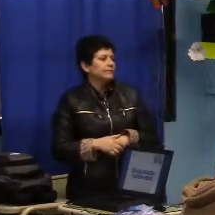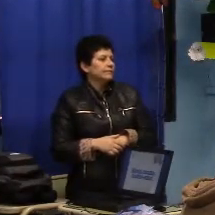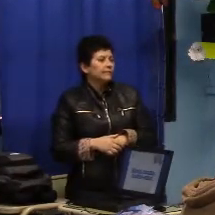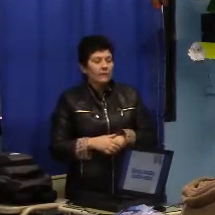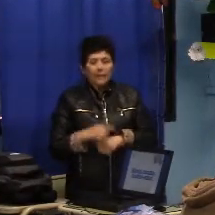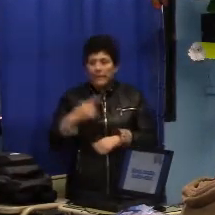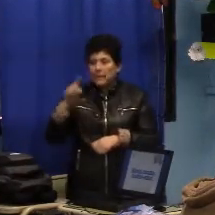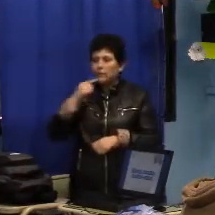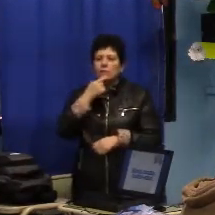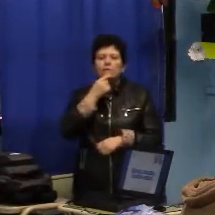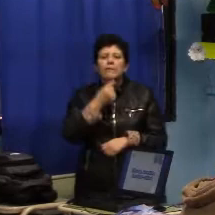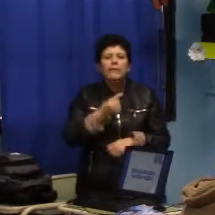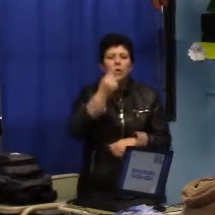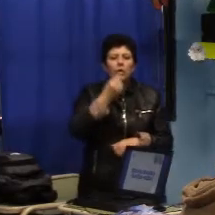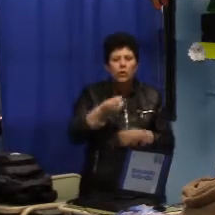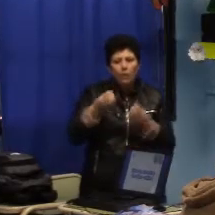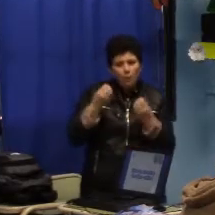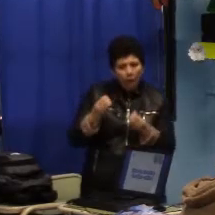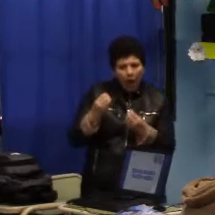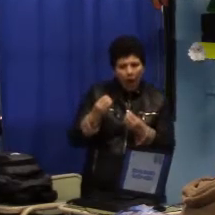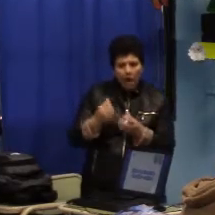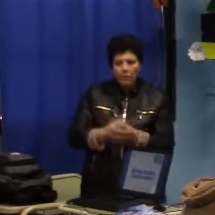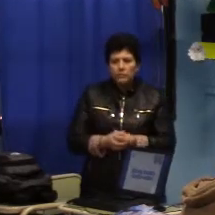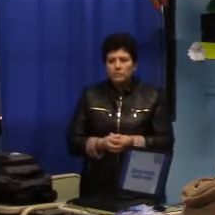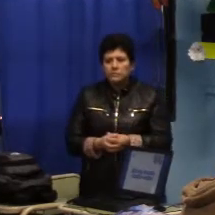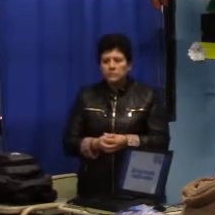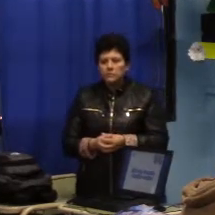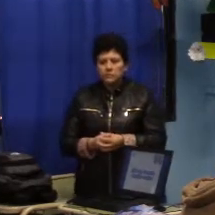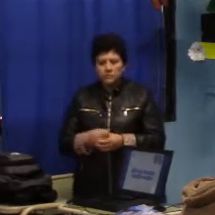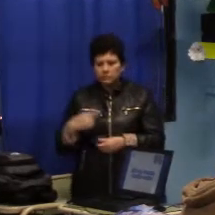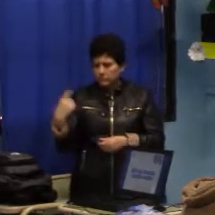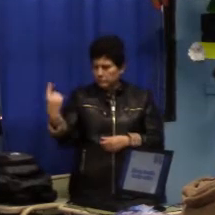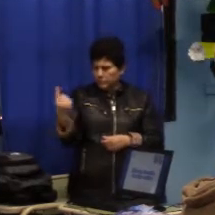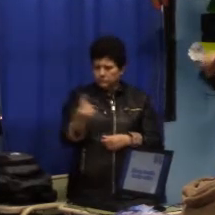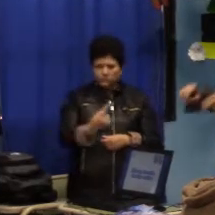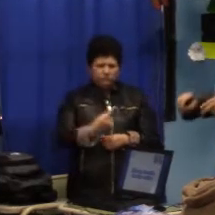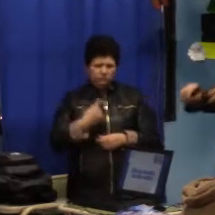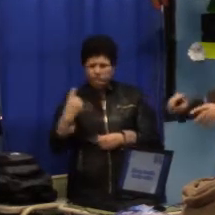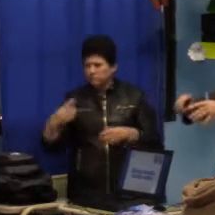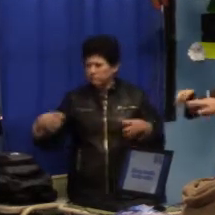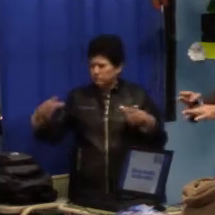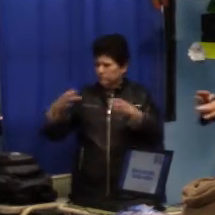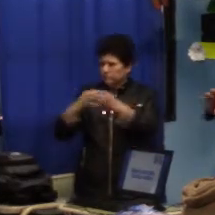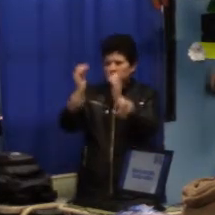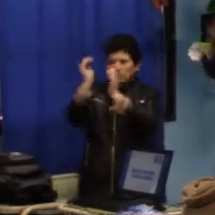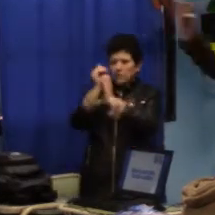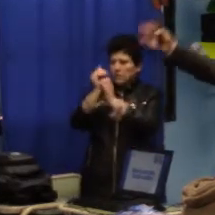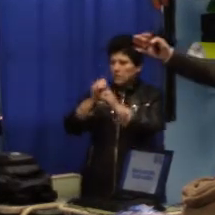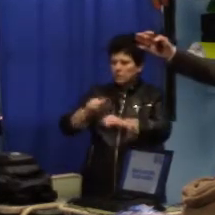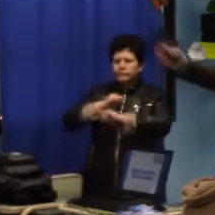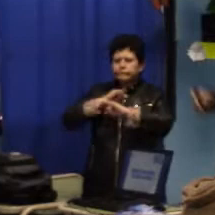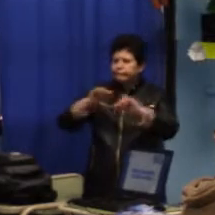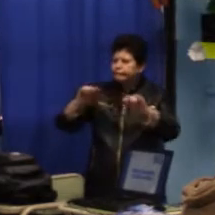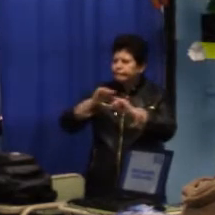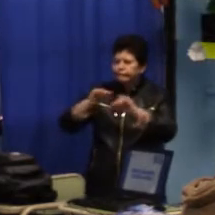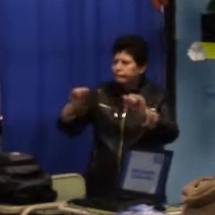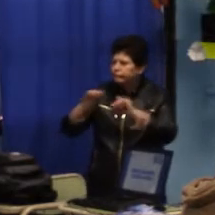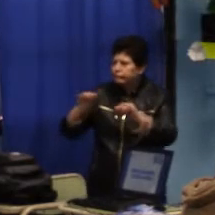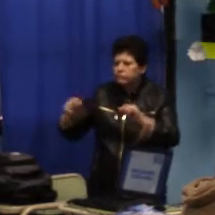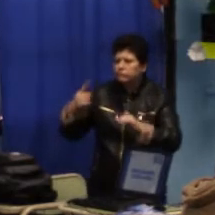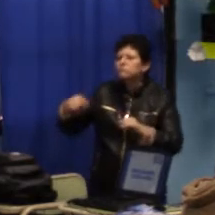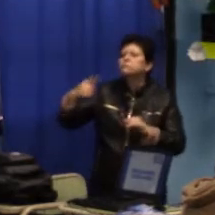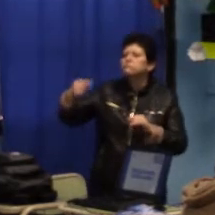Pero la pregunta es, ¿estamos llegando a todas las personas dentro de ese país solo por tener X cantidad de iglesias?